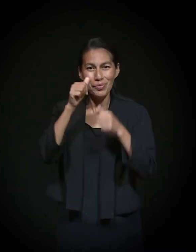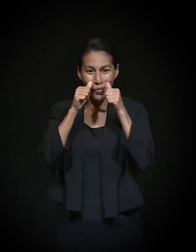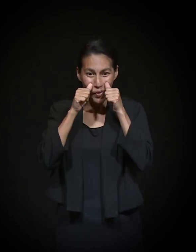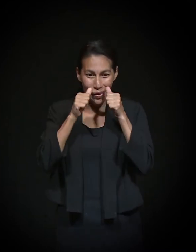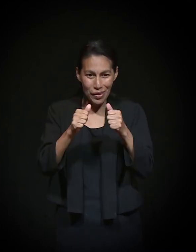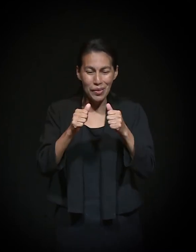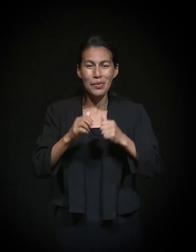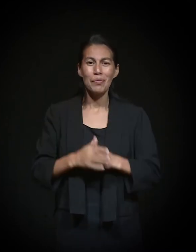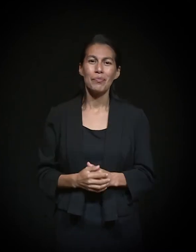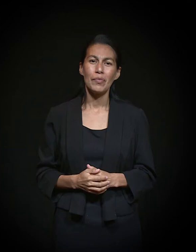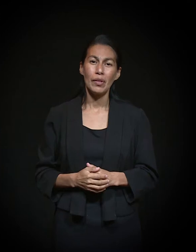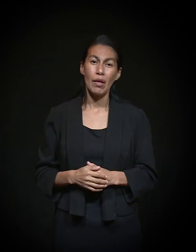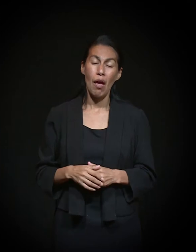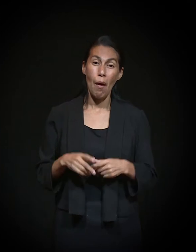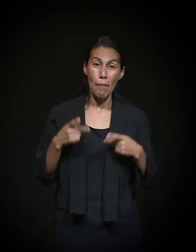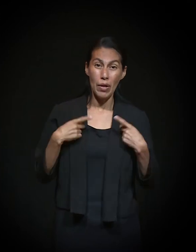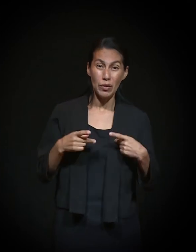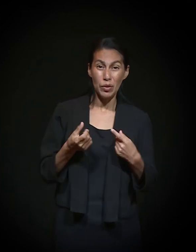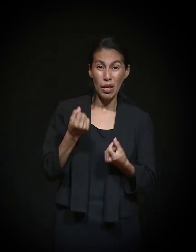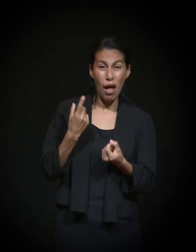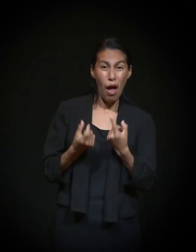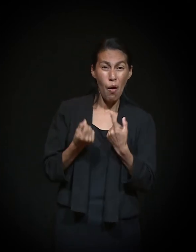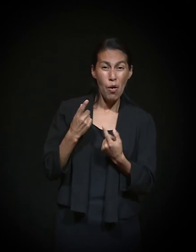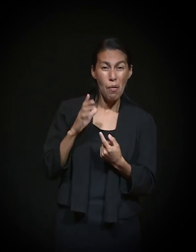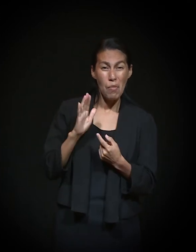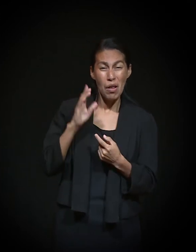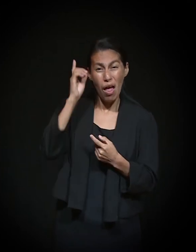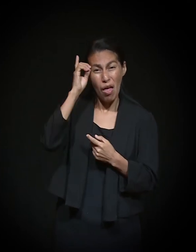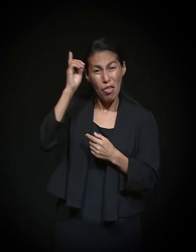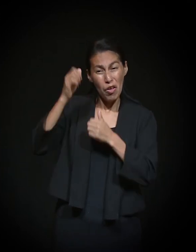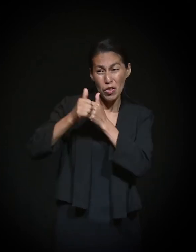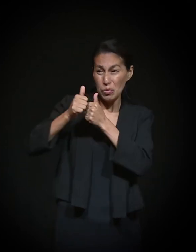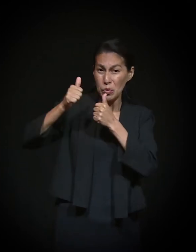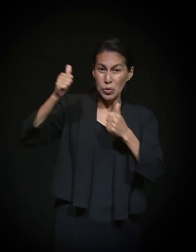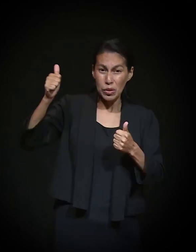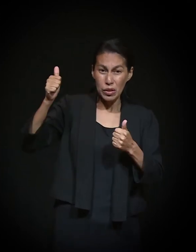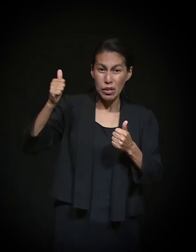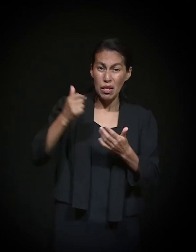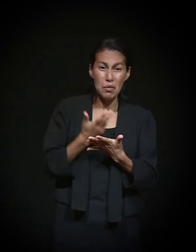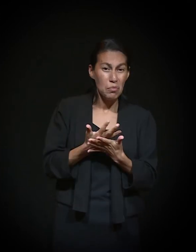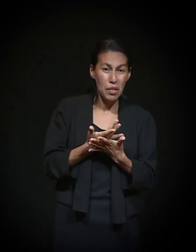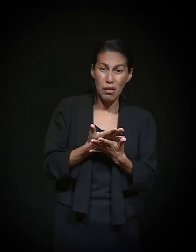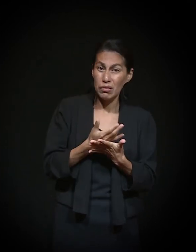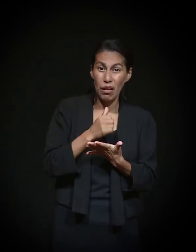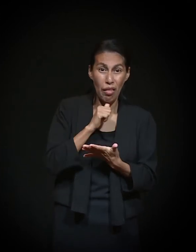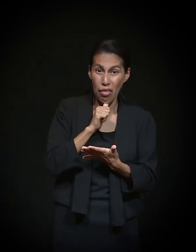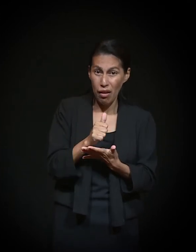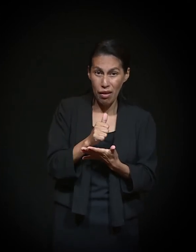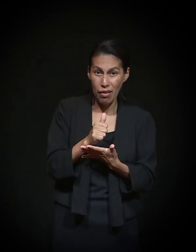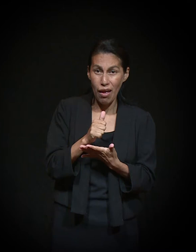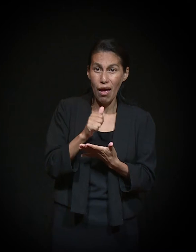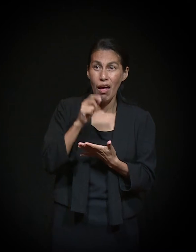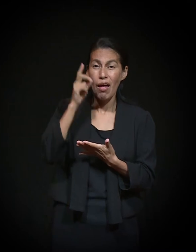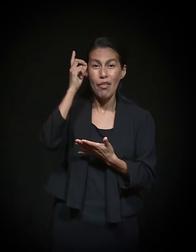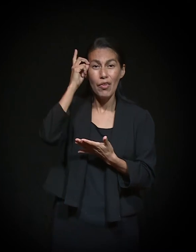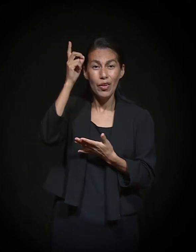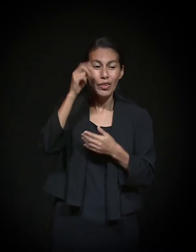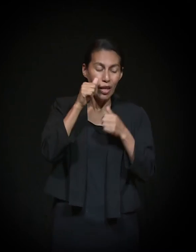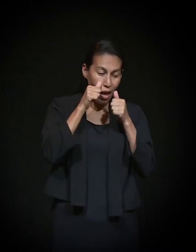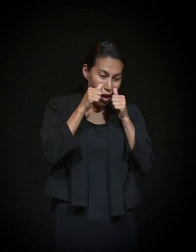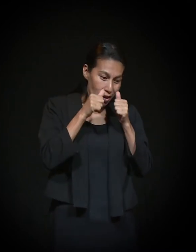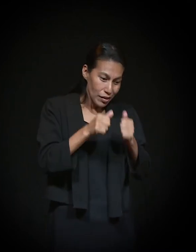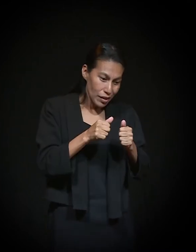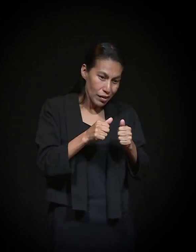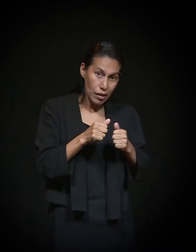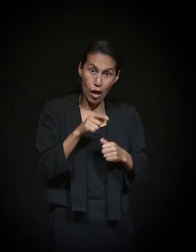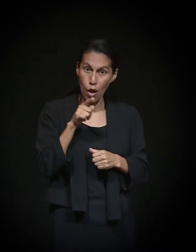a aquellos que andan sin Dios y sin esperanza, como también puede atender a sus